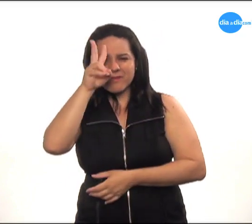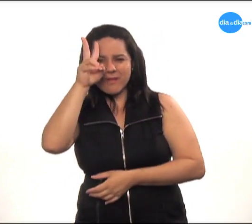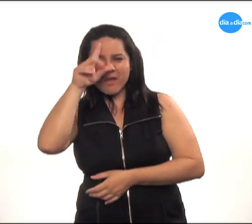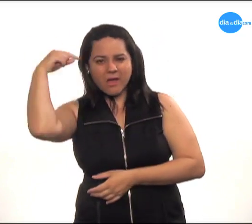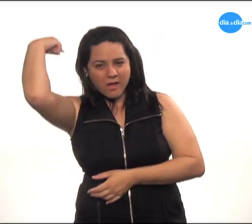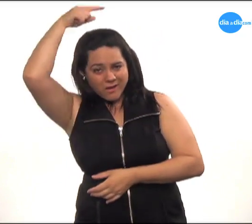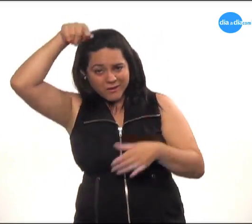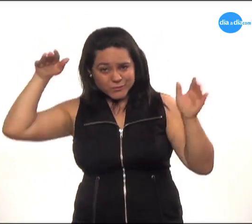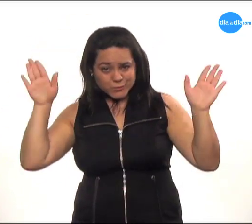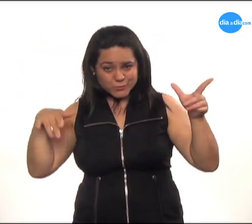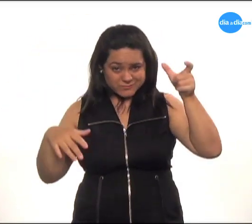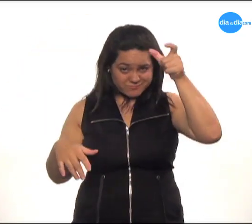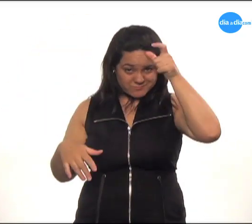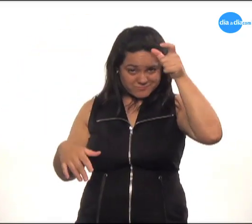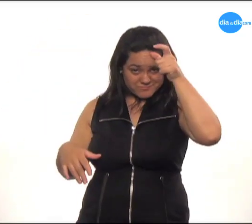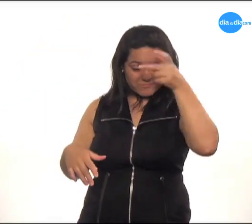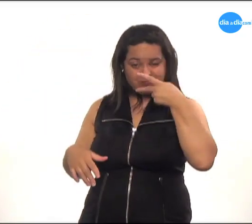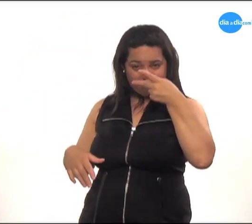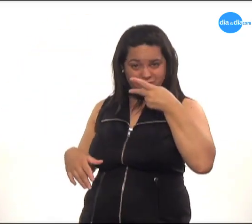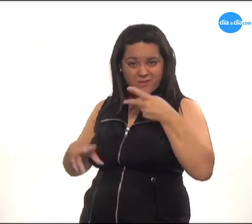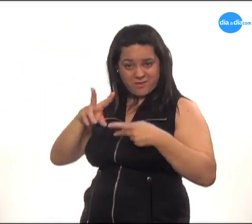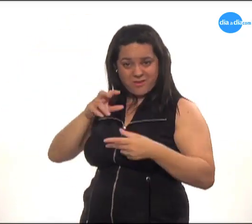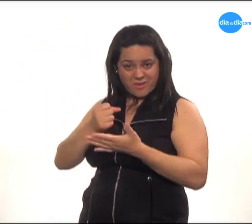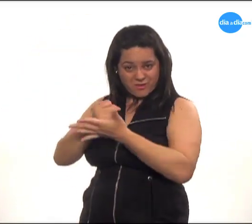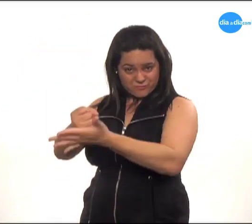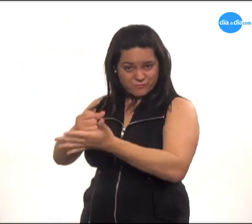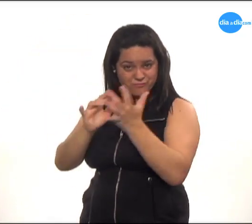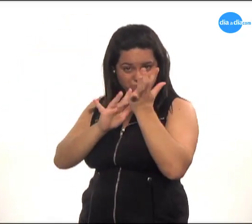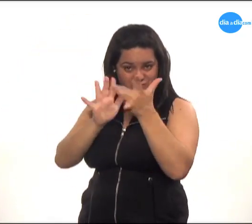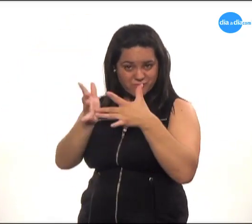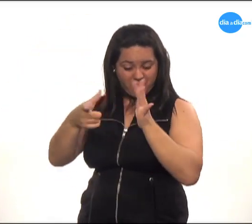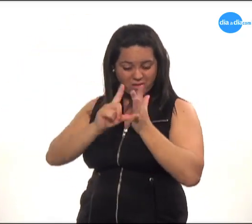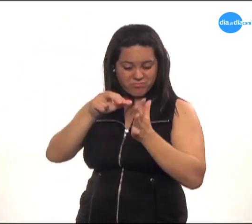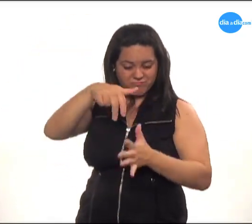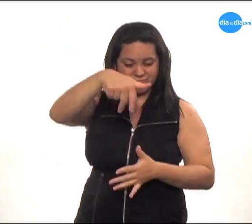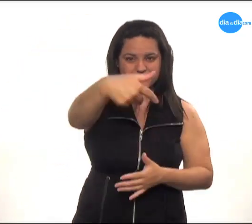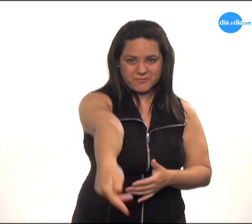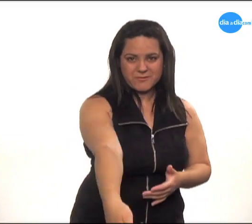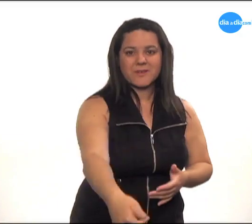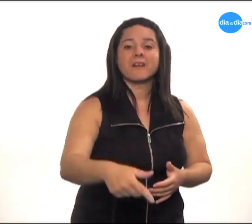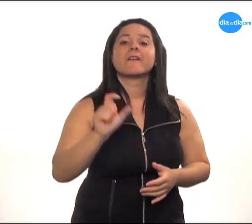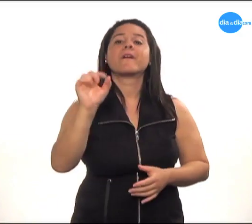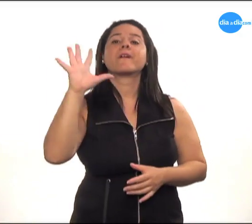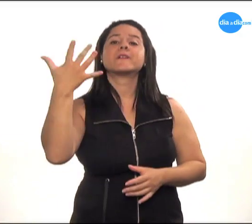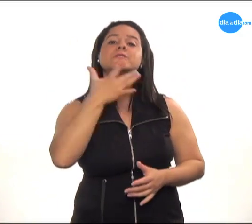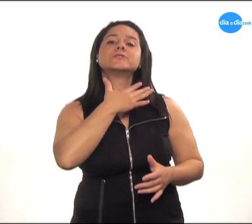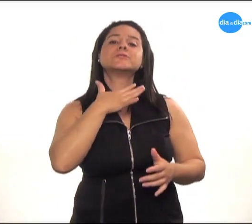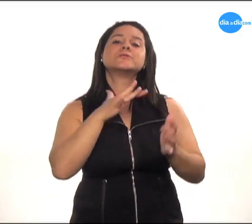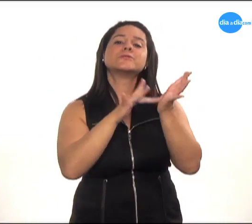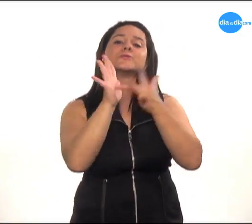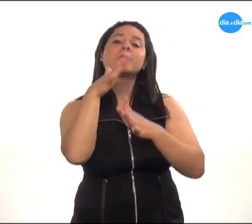Você lembra aqueles anjos que Satanás disse que ia mandar para segurar? Ele ia se esborrachar no chão.